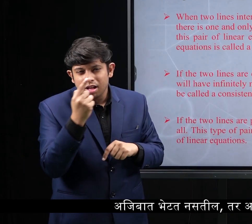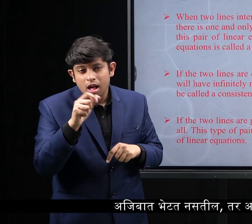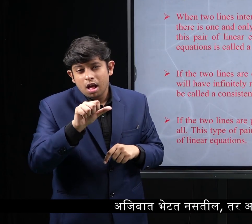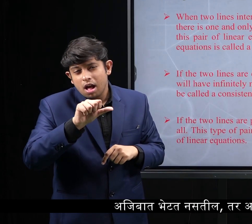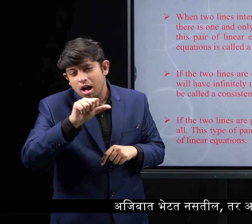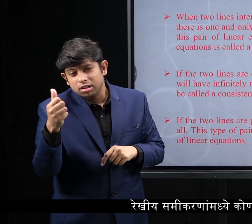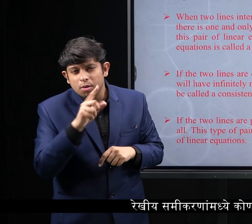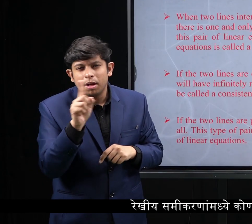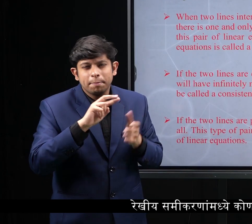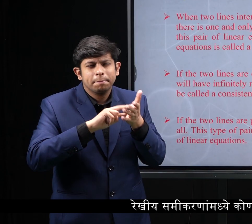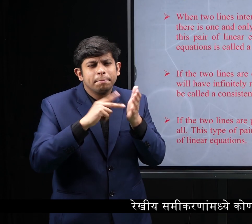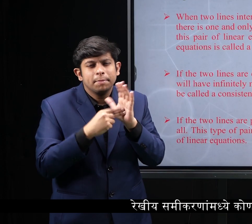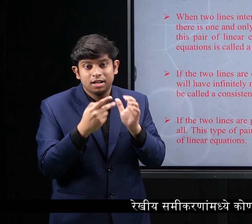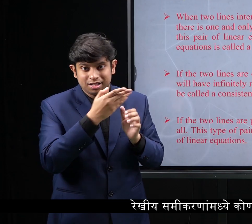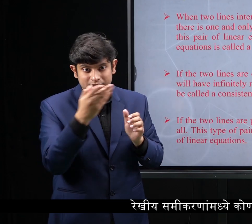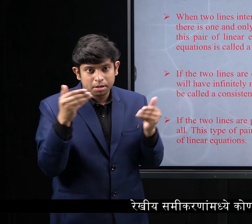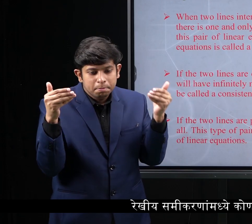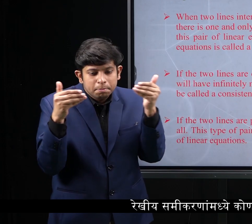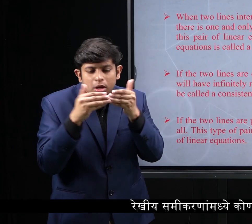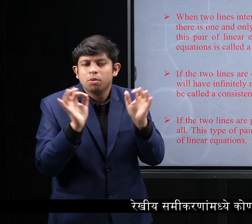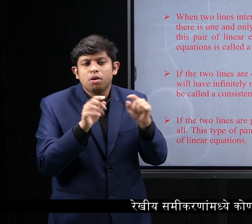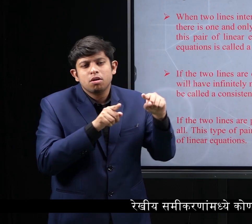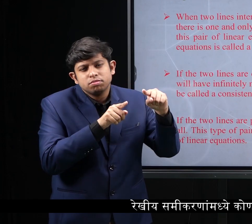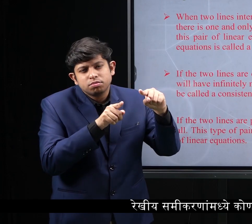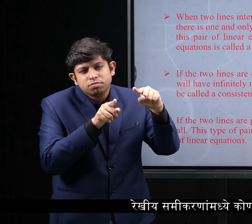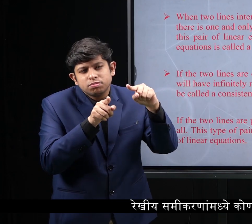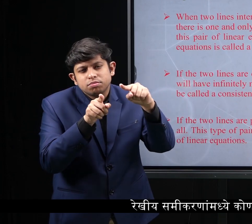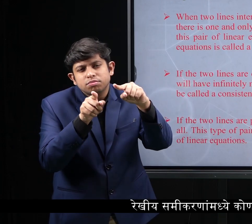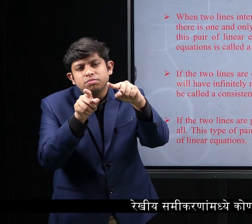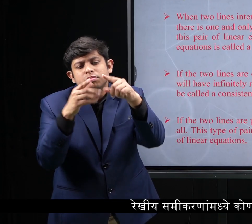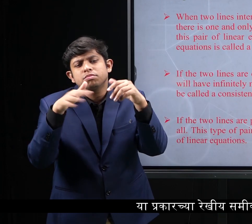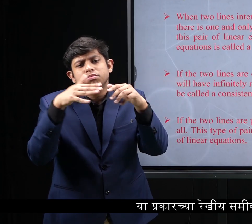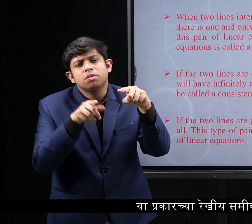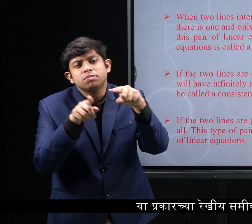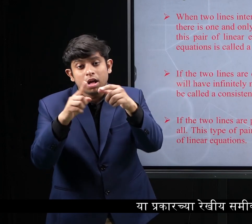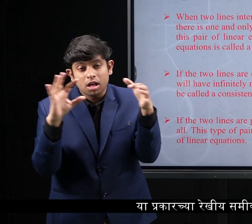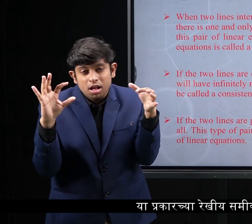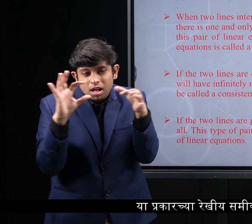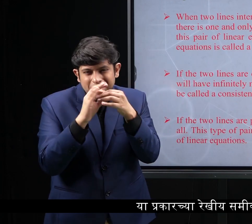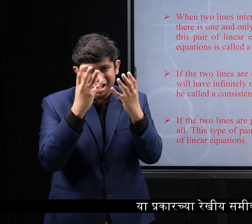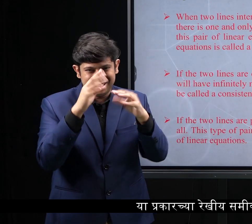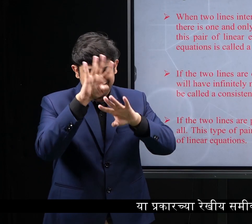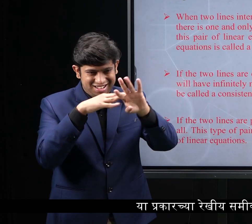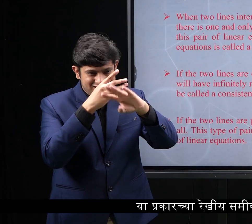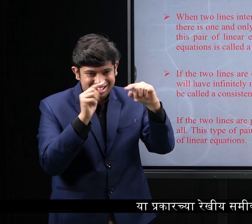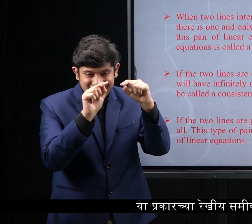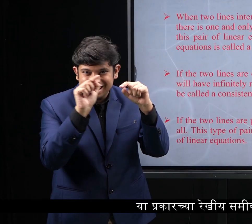दोन रेखीय समीकरणांमध्ये कोणताही समान तोडगा नसेल. या प्रकारच्या रेखीय समीकरणांच्या जोडीला